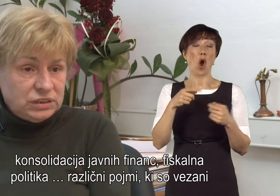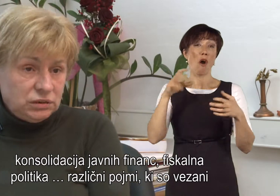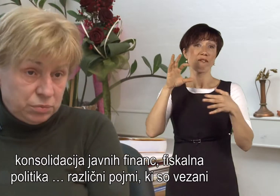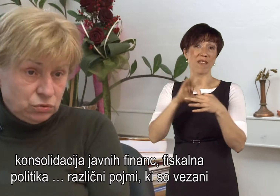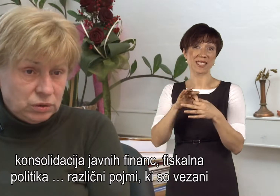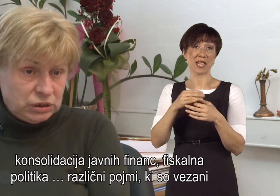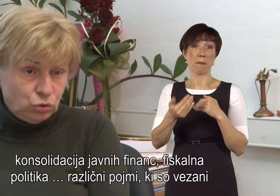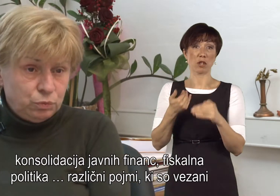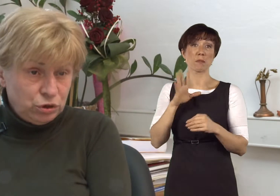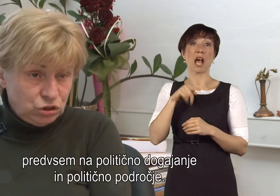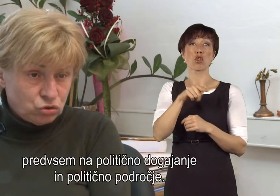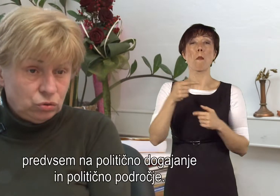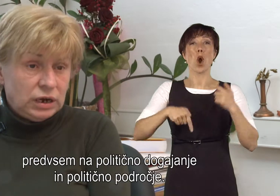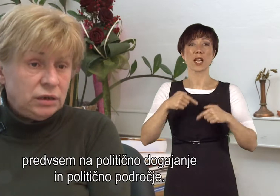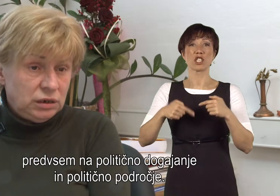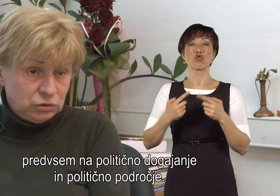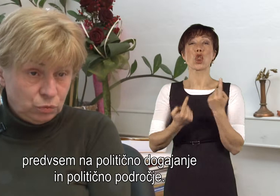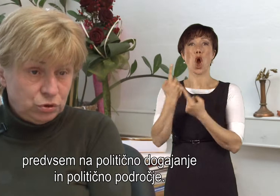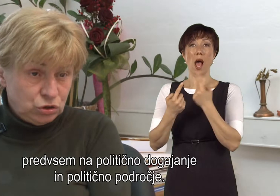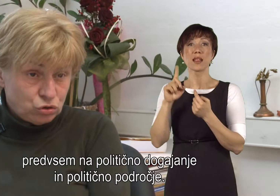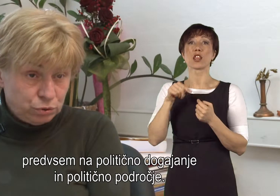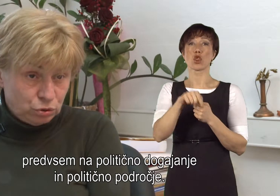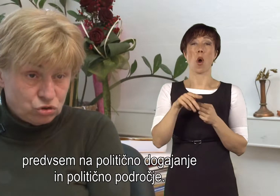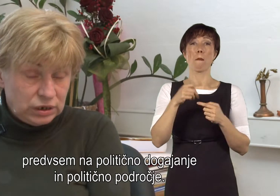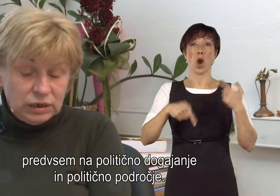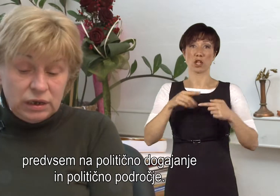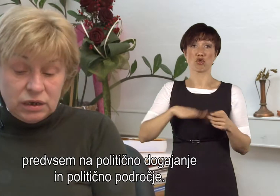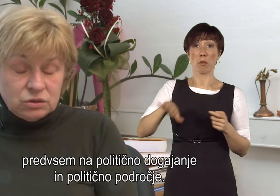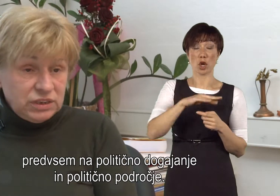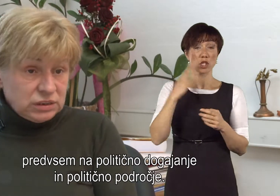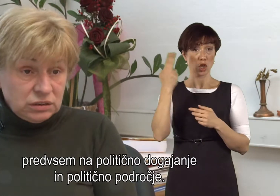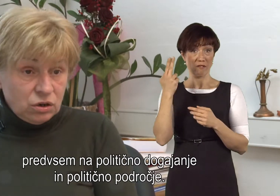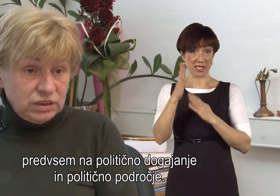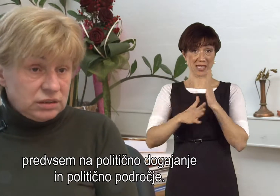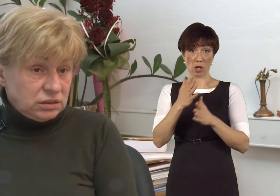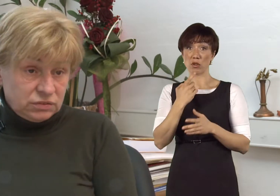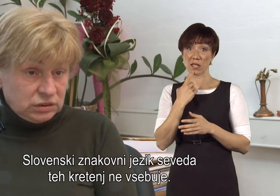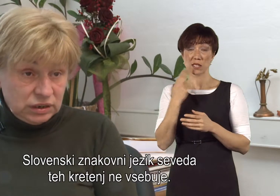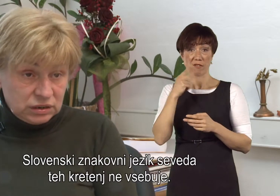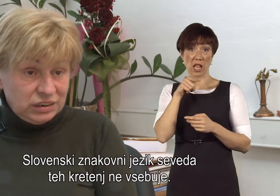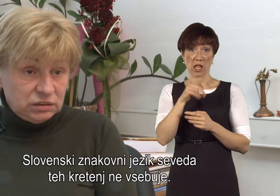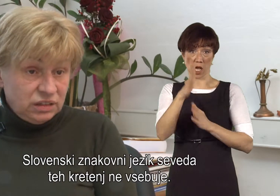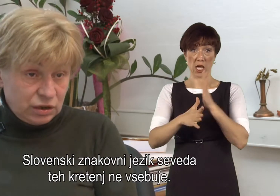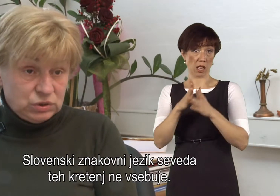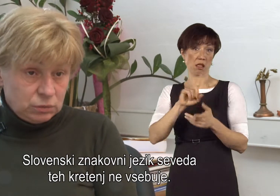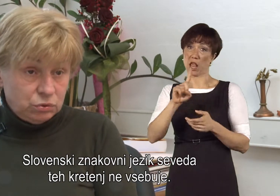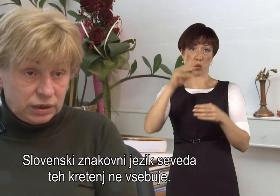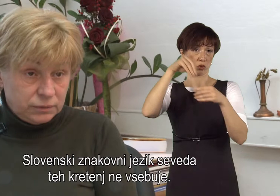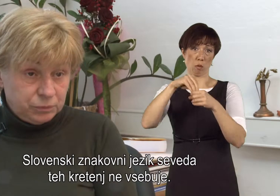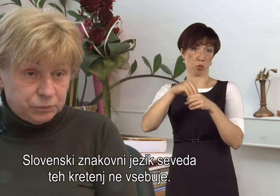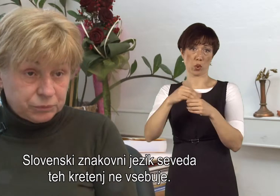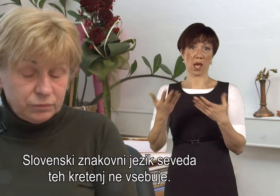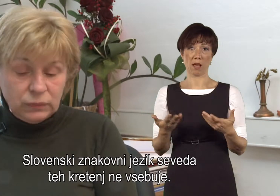so vezani predvsem na to politično dogajanje in na to politično področje. Slovenski znakovni jezik seveda teh kretenj ne